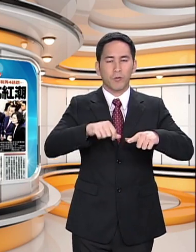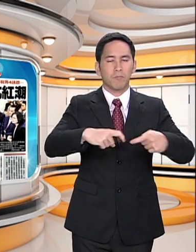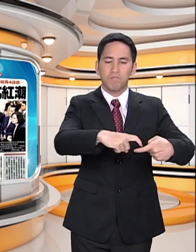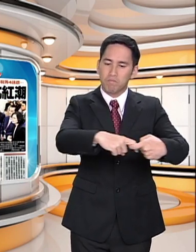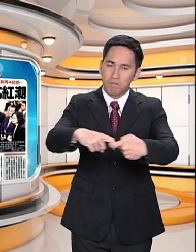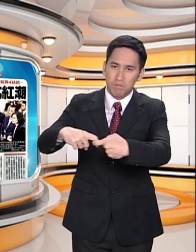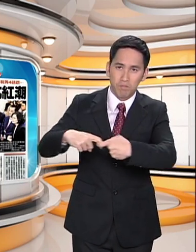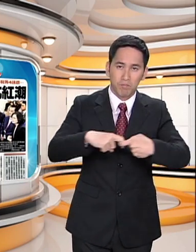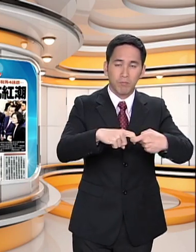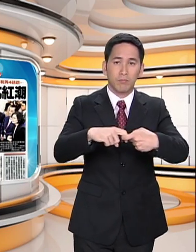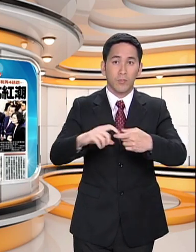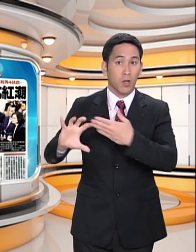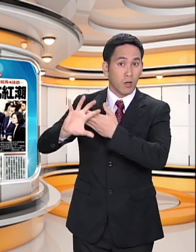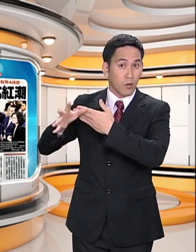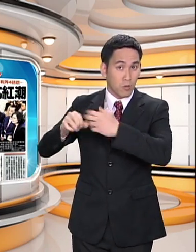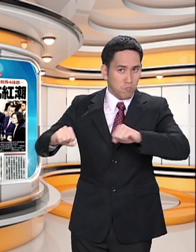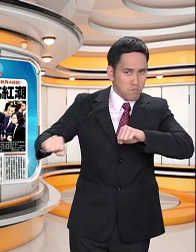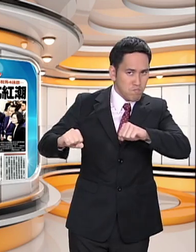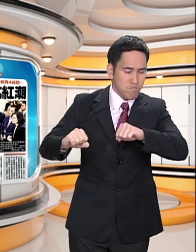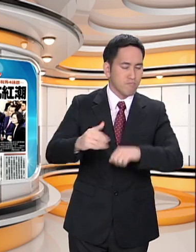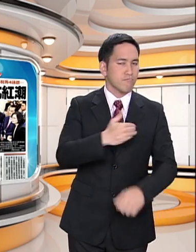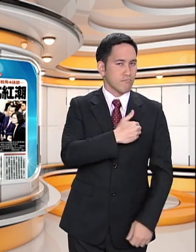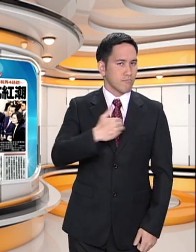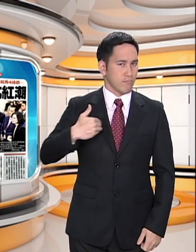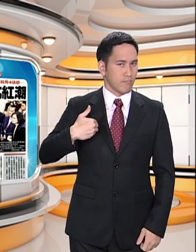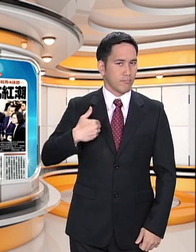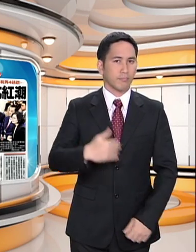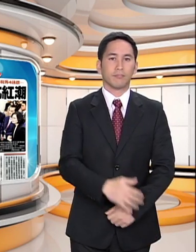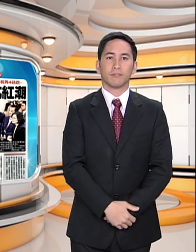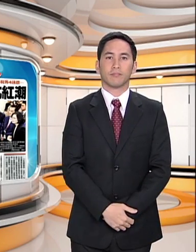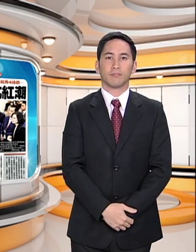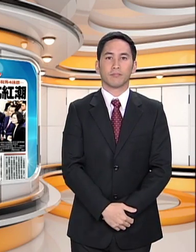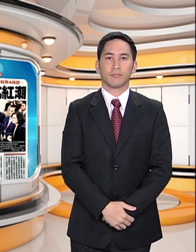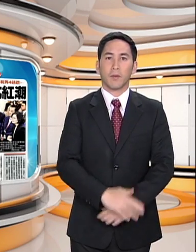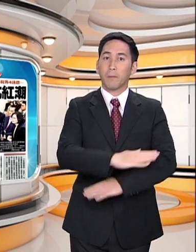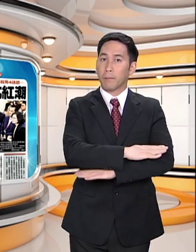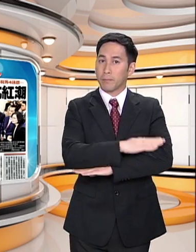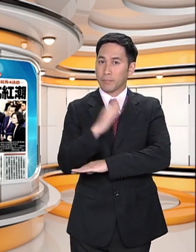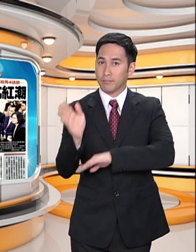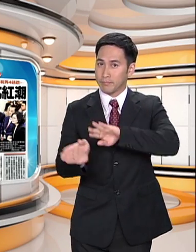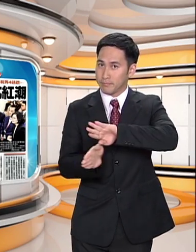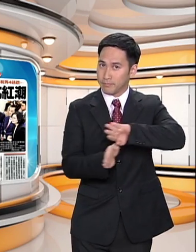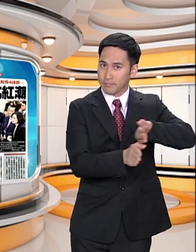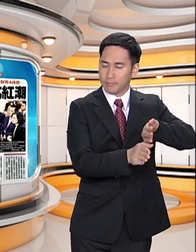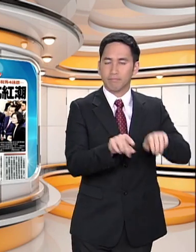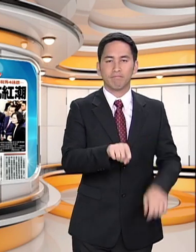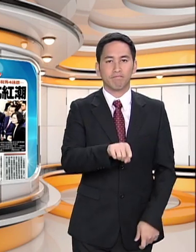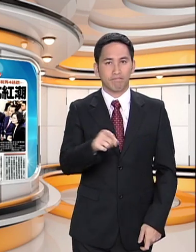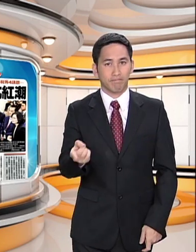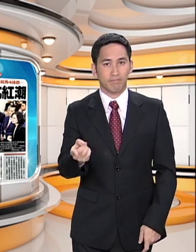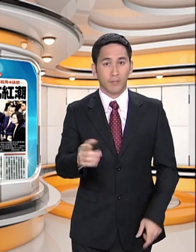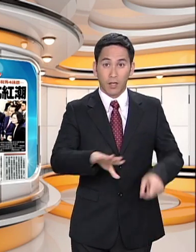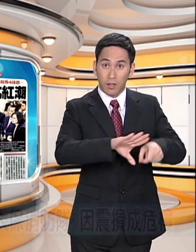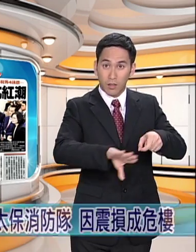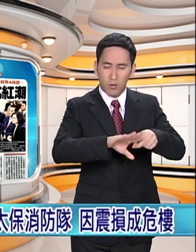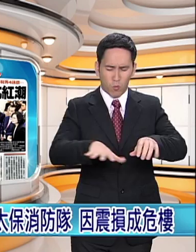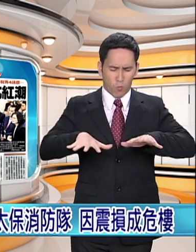出台湾组半导体团队打国际杯的构想。了解完三大报的头条，接着来关